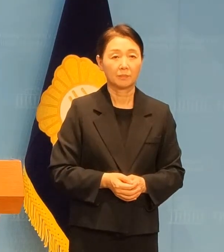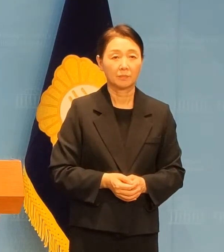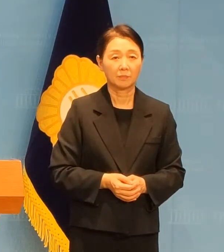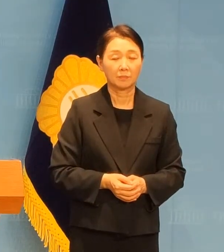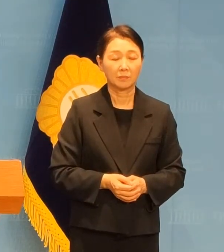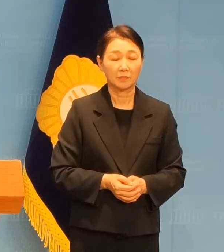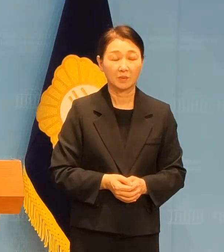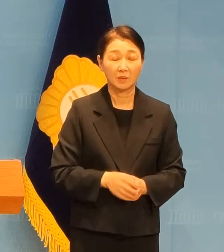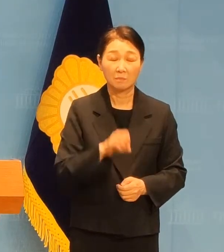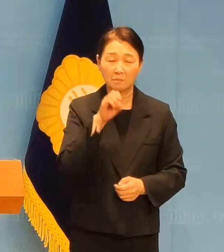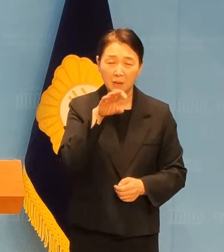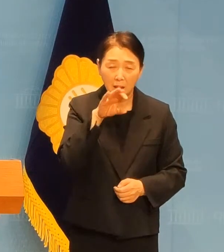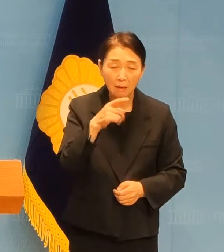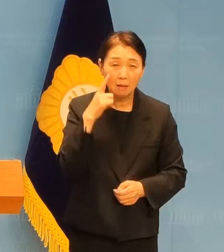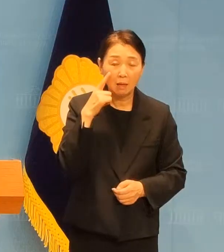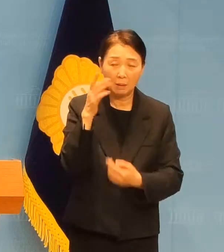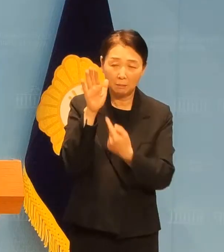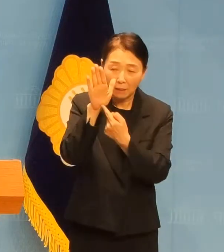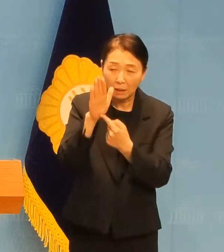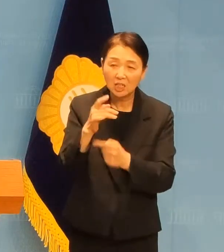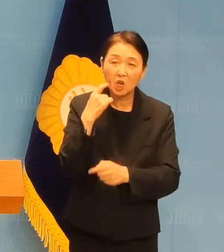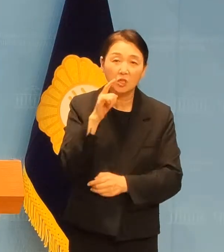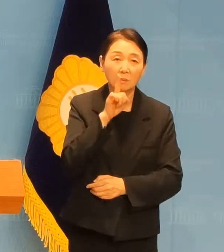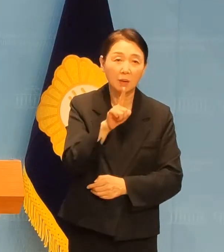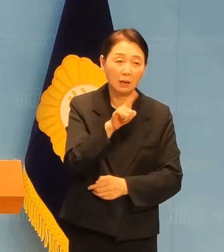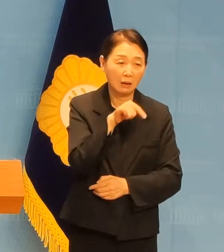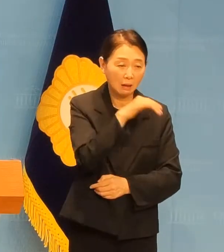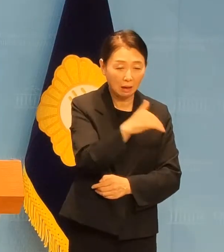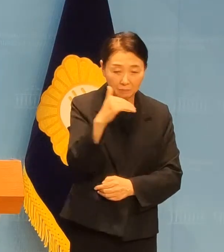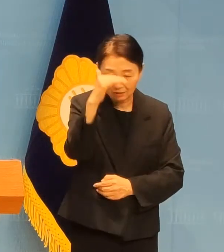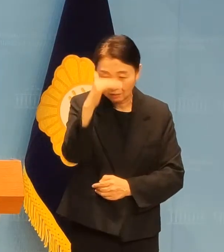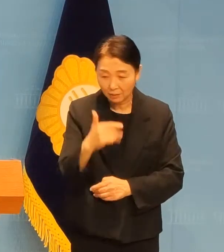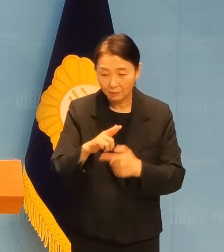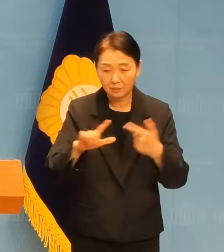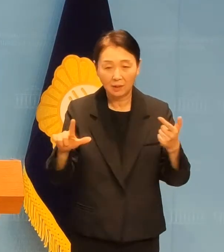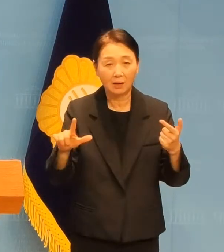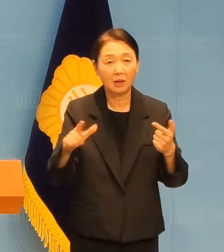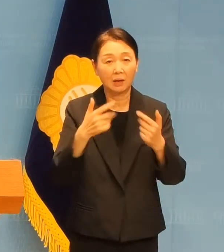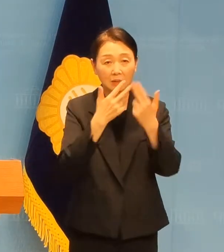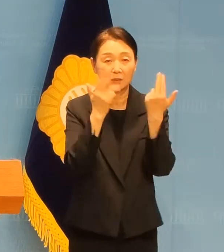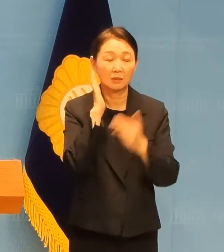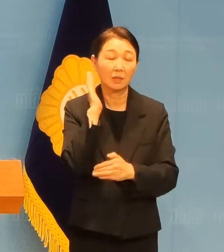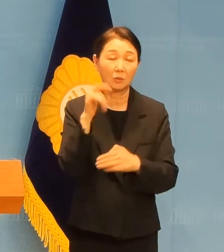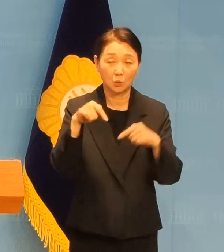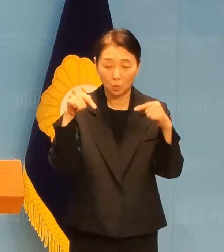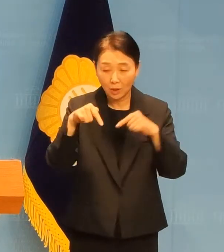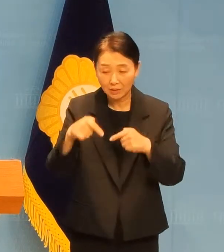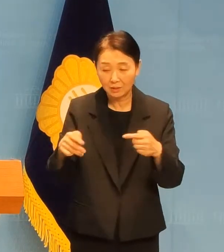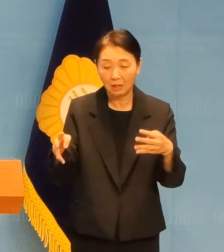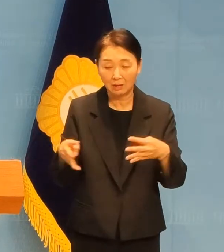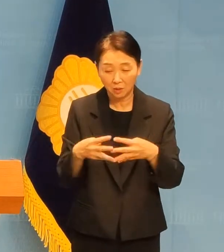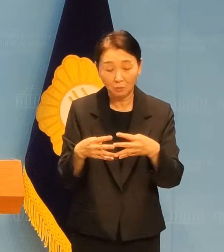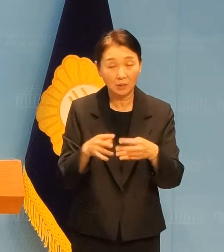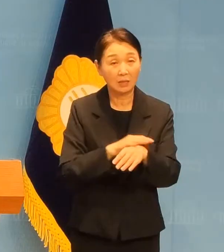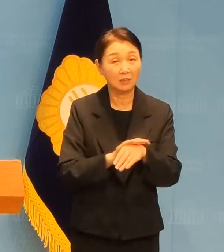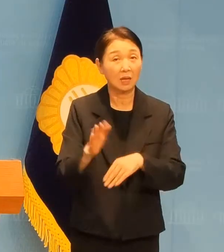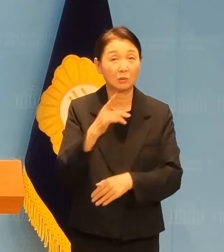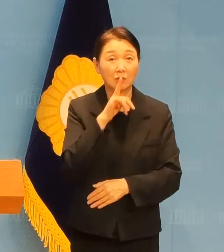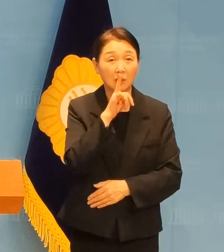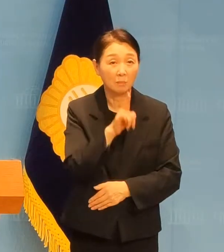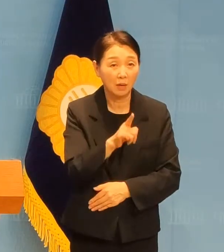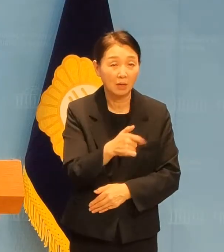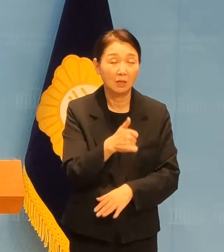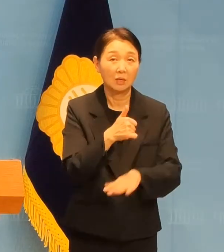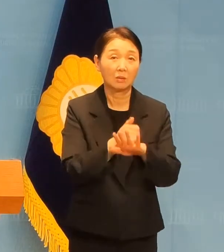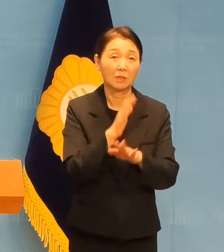입만 열면 거짓말, 언제나 앞뒤가 다른 이 대통령은 관세 협상마저 잘됐다고 하니